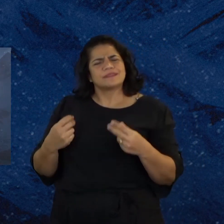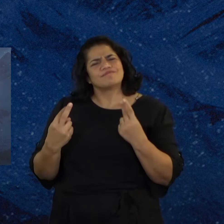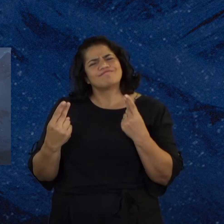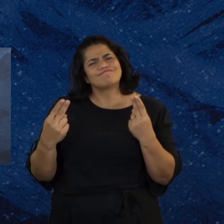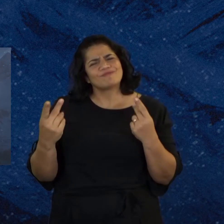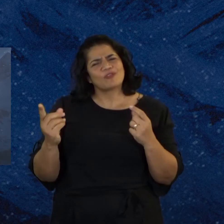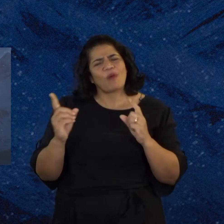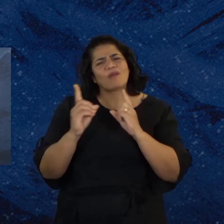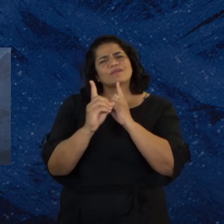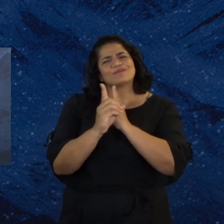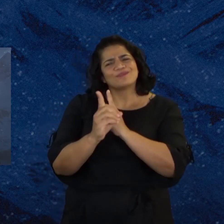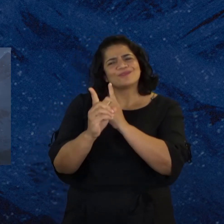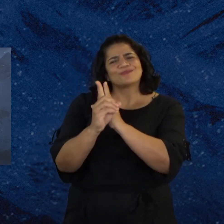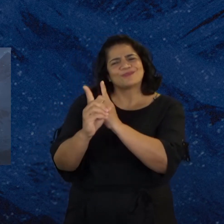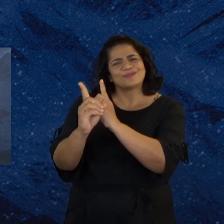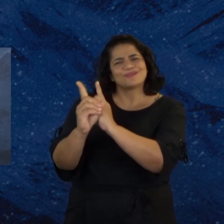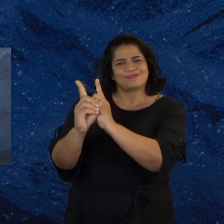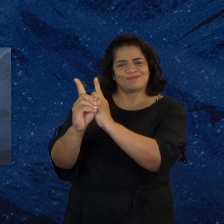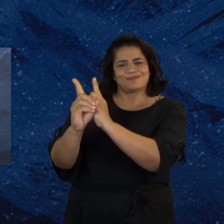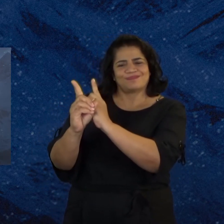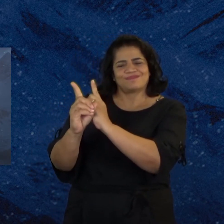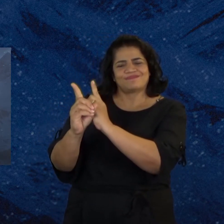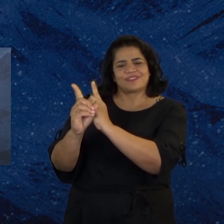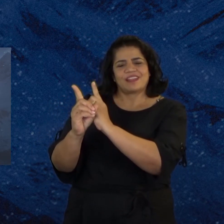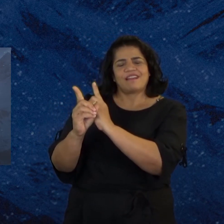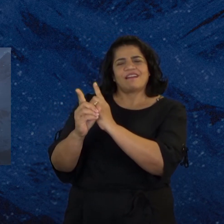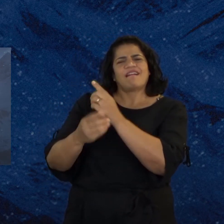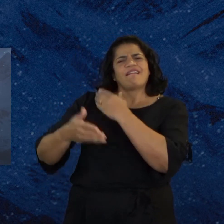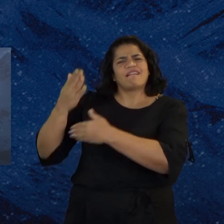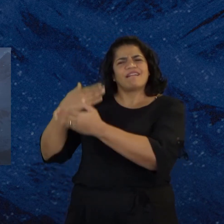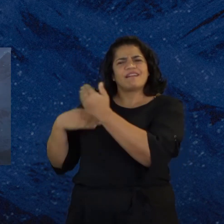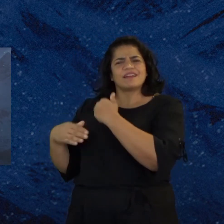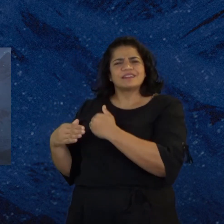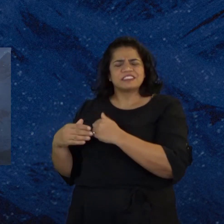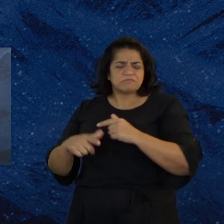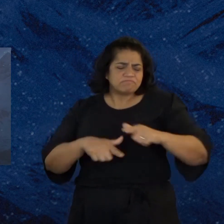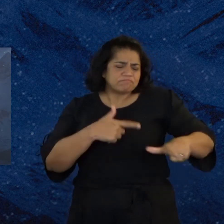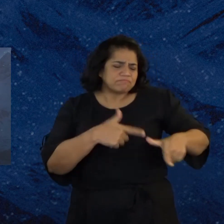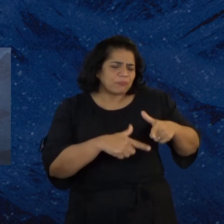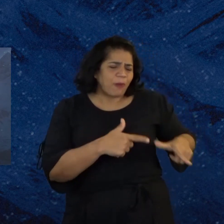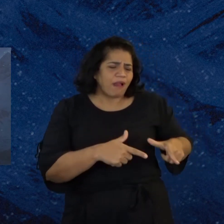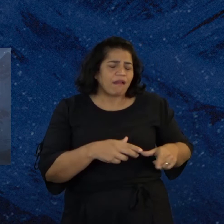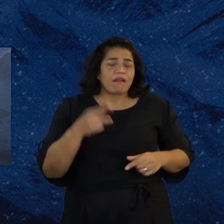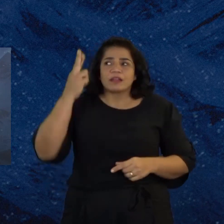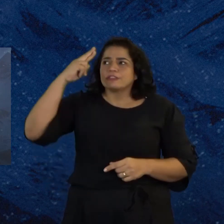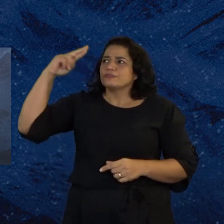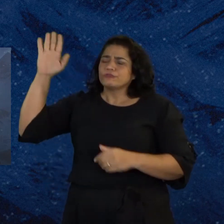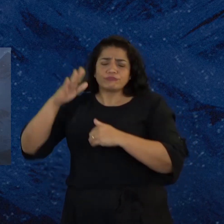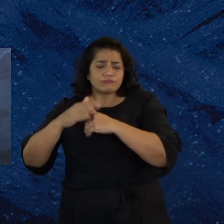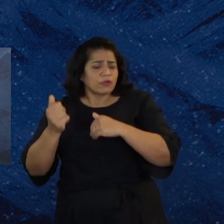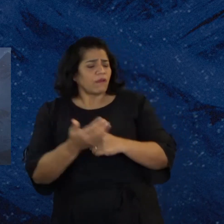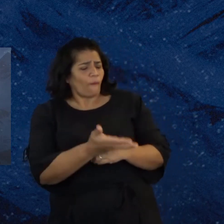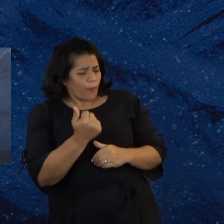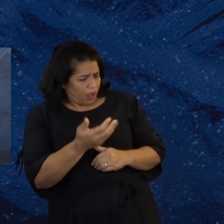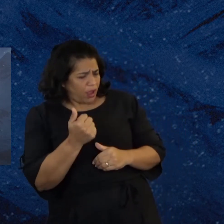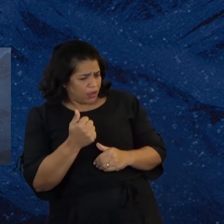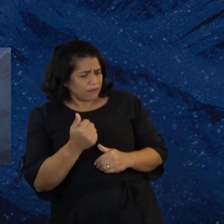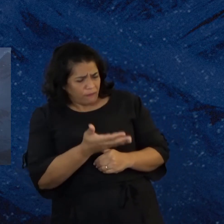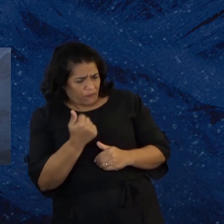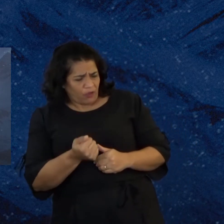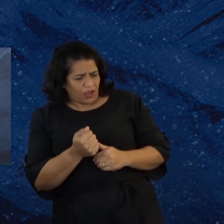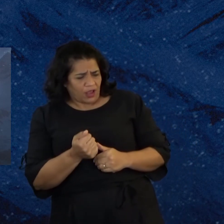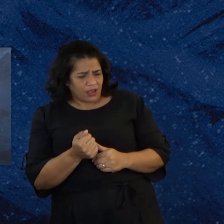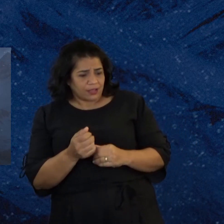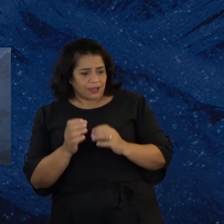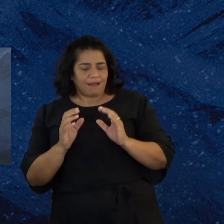receberam o chamamento do Senhor Jesus, estavam ali nas suas atividades, o Senhor falou, vem cá. Eles deixaram tudo e iam para o